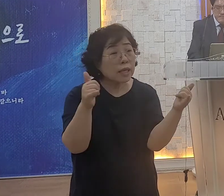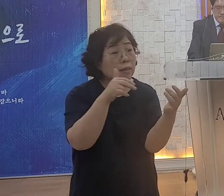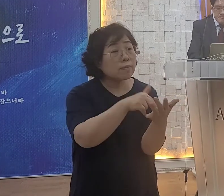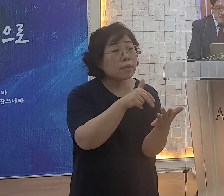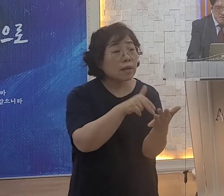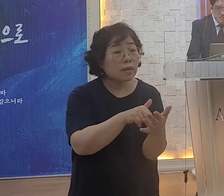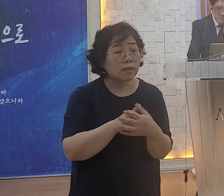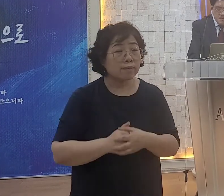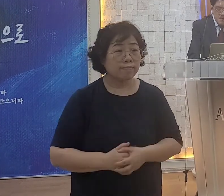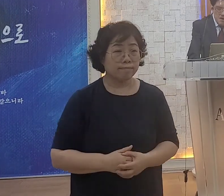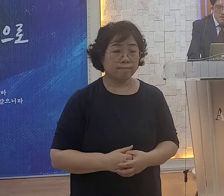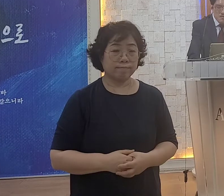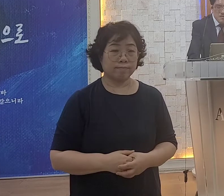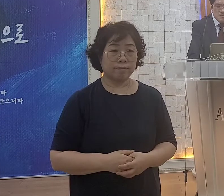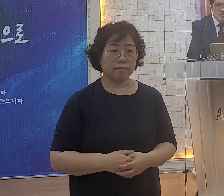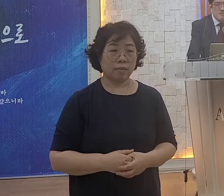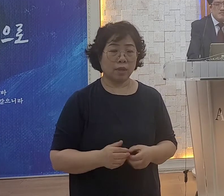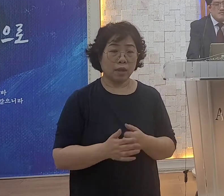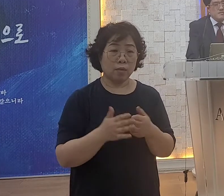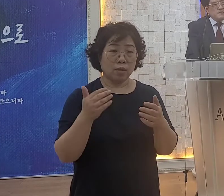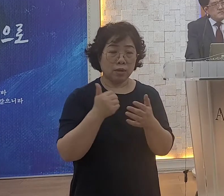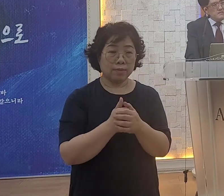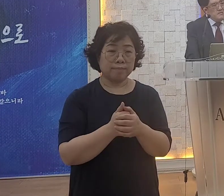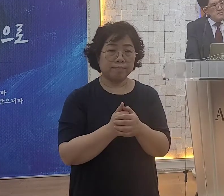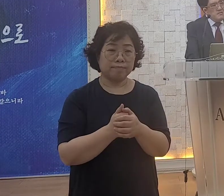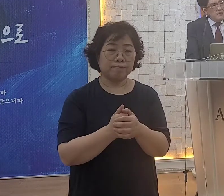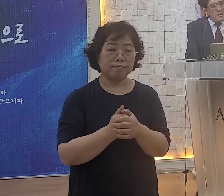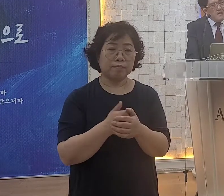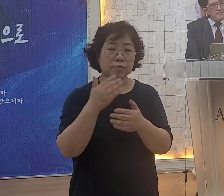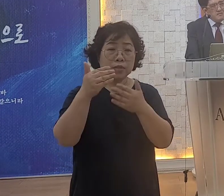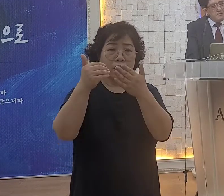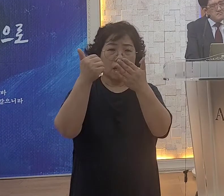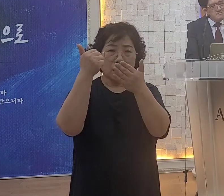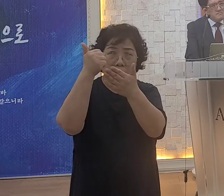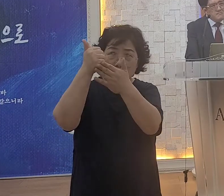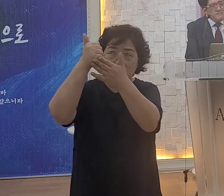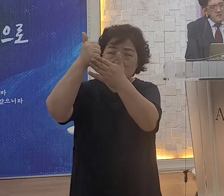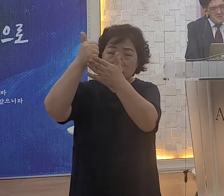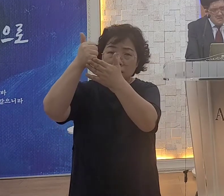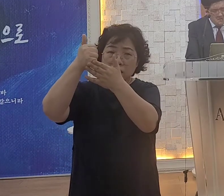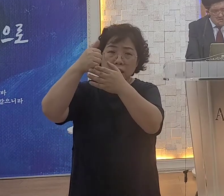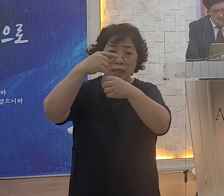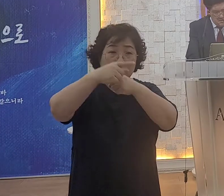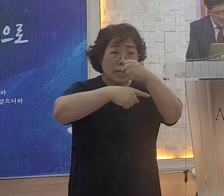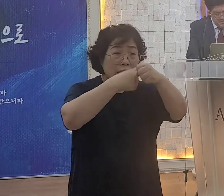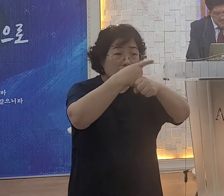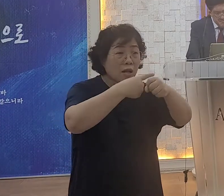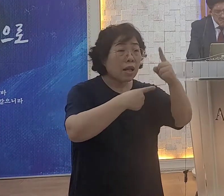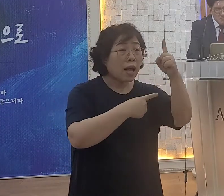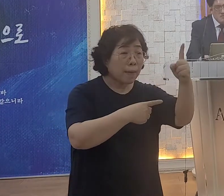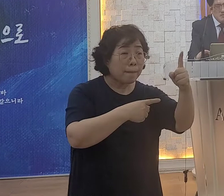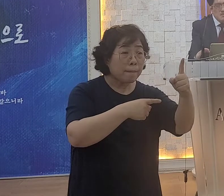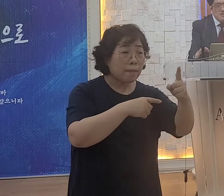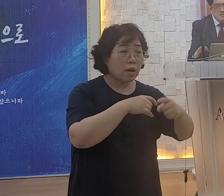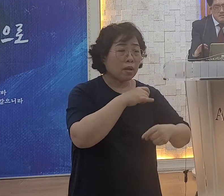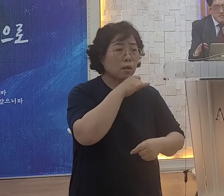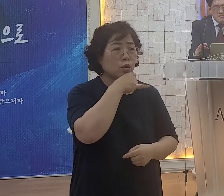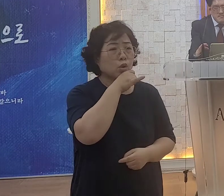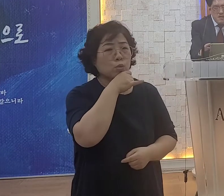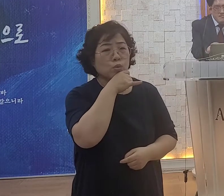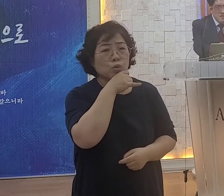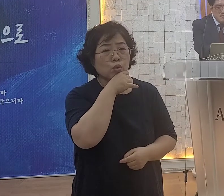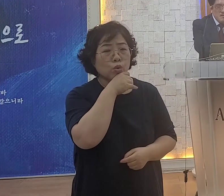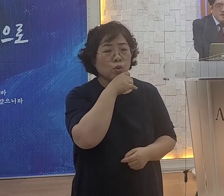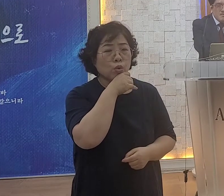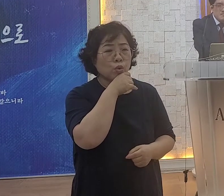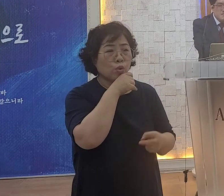그래서 여러분 하나님께서 1년에 단 한 번 이 염소를